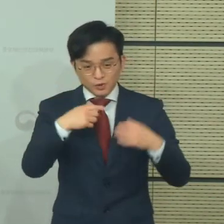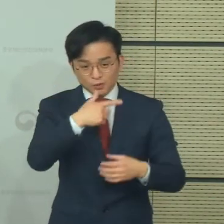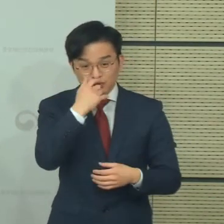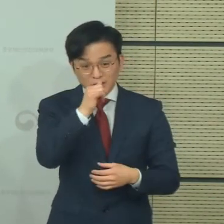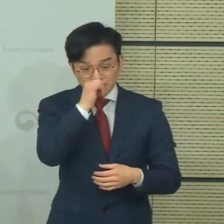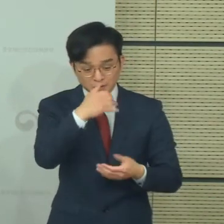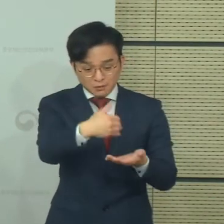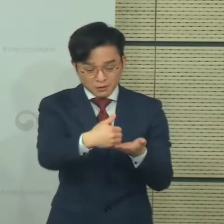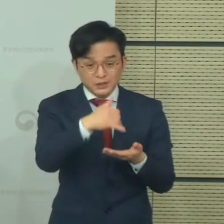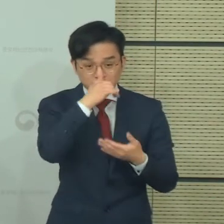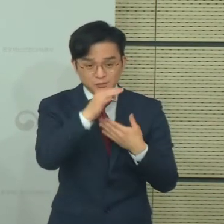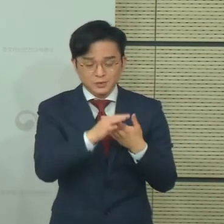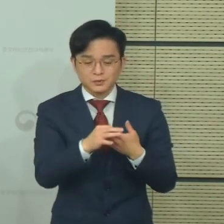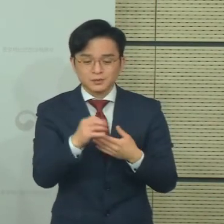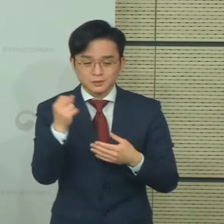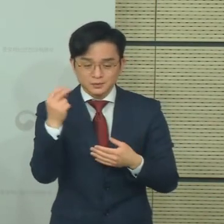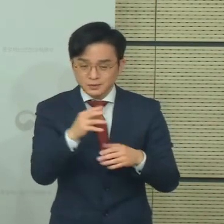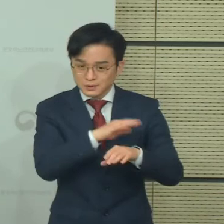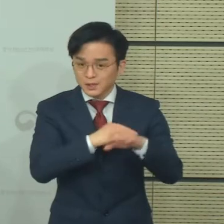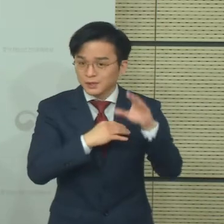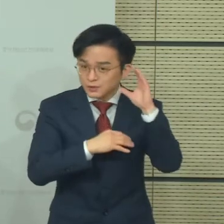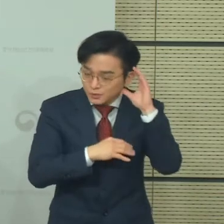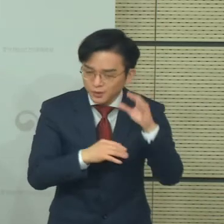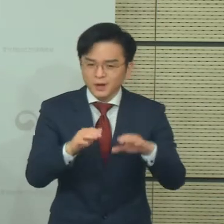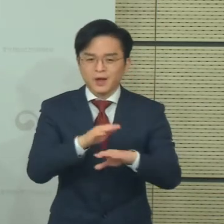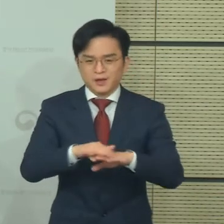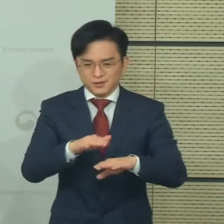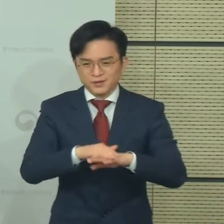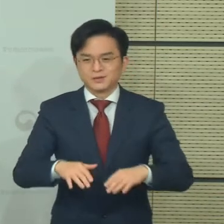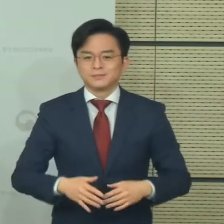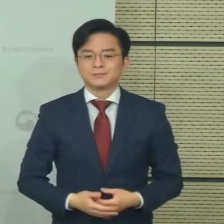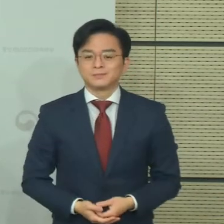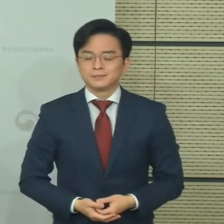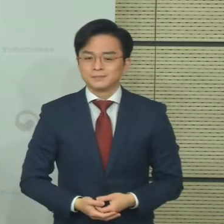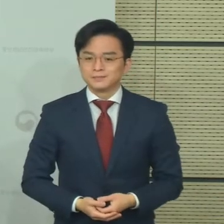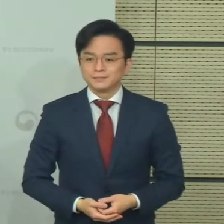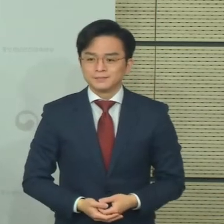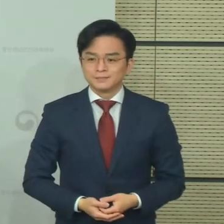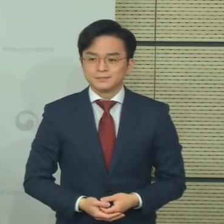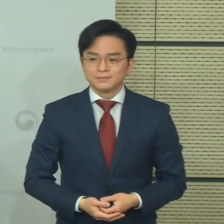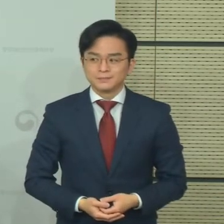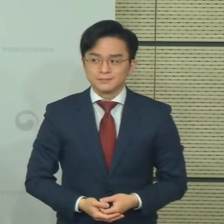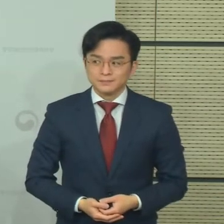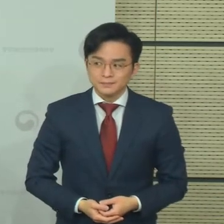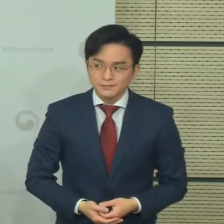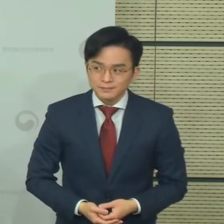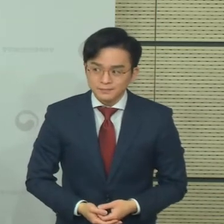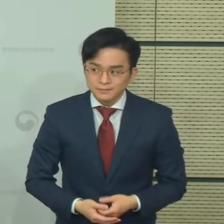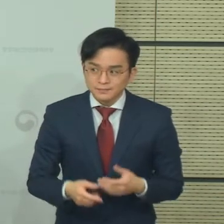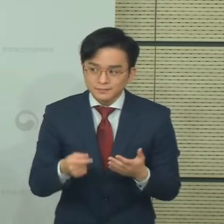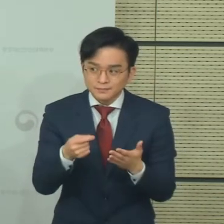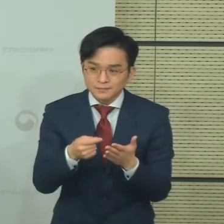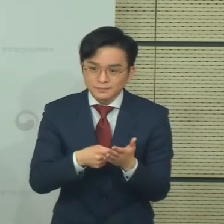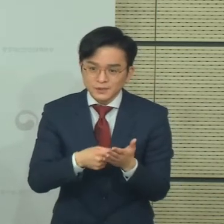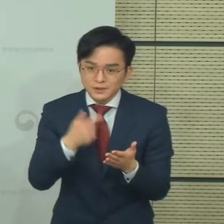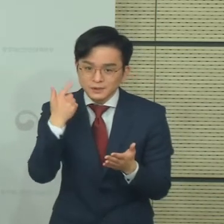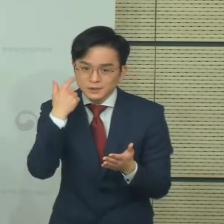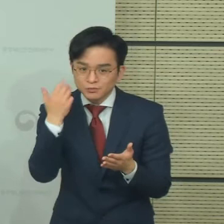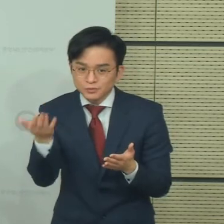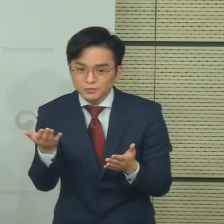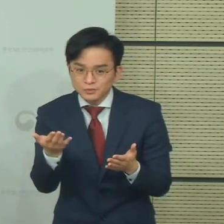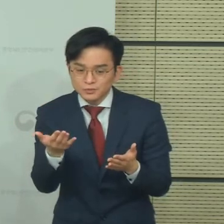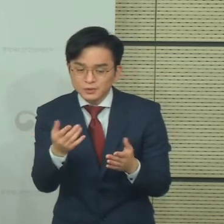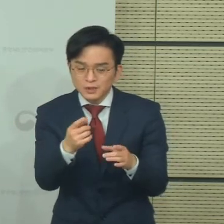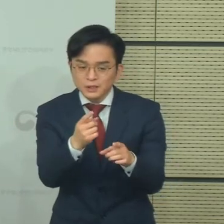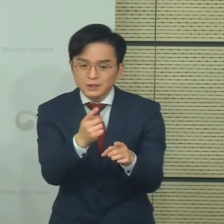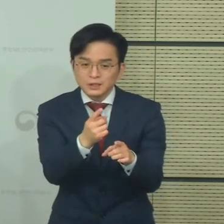드리도록 하겠습니다. 네. 치료비 같은 경우에 완치자가 다수 나오면서 대략적인 치료비가 파악됐는데 어느